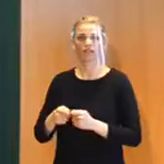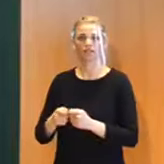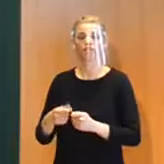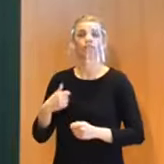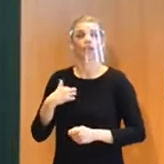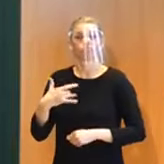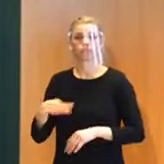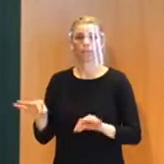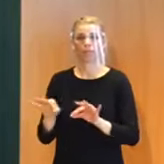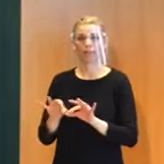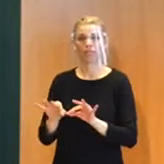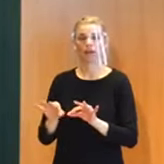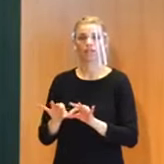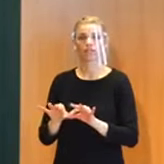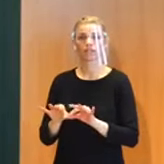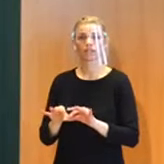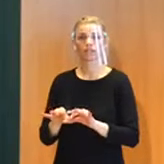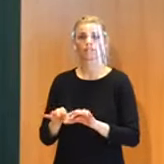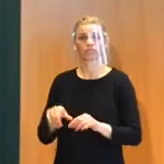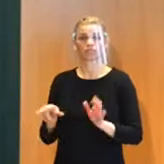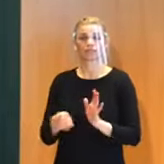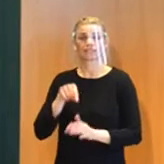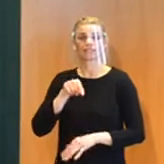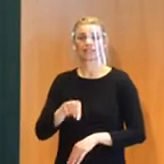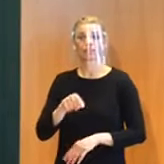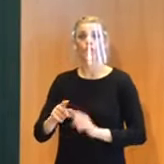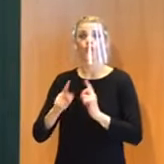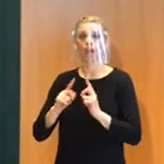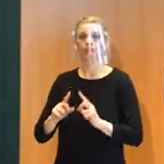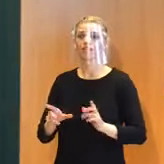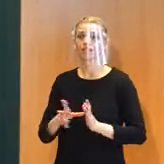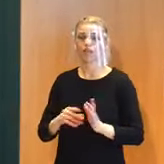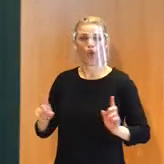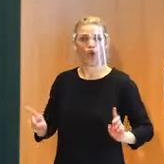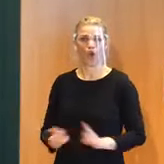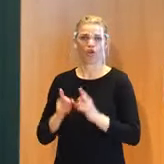sme pripravení s týmito rokovaniami začať okamžite,